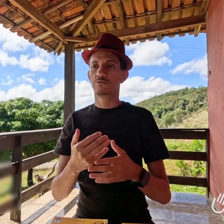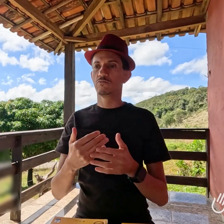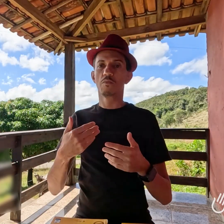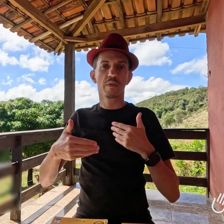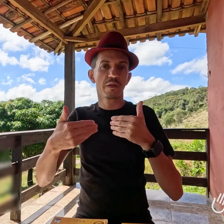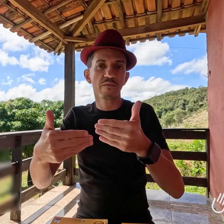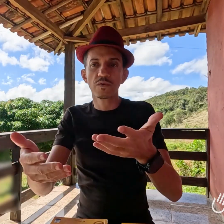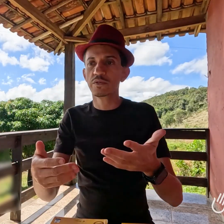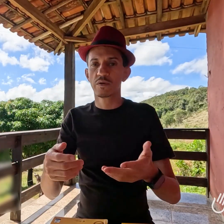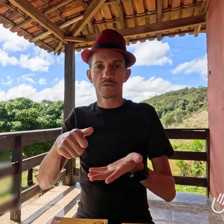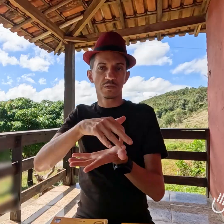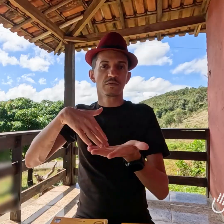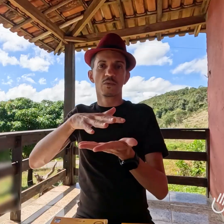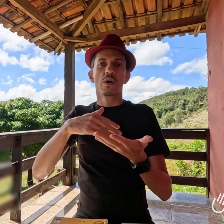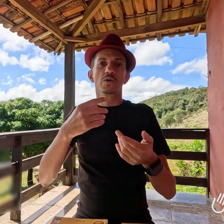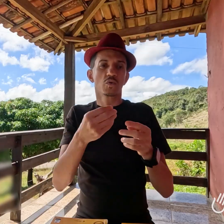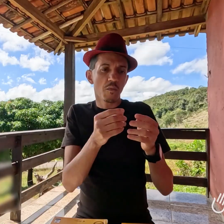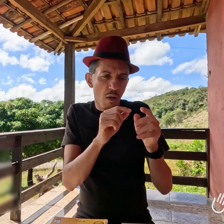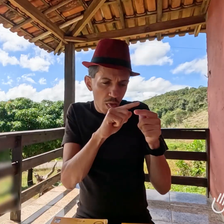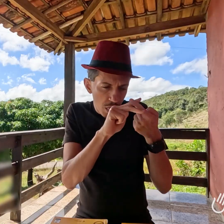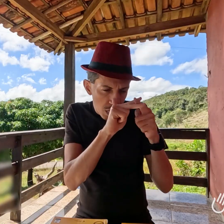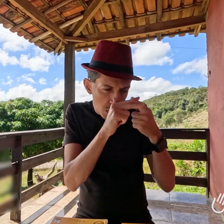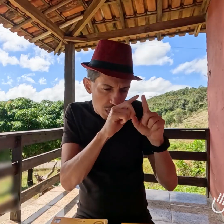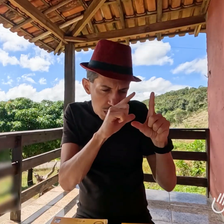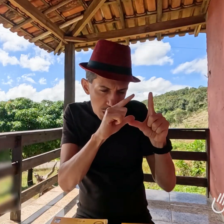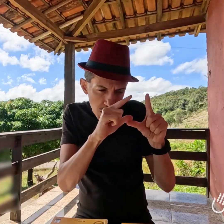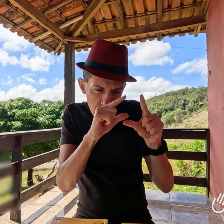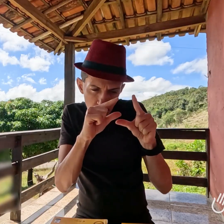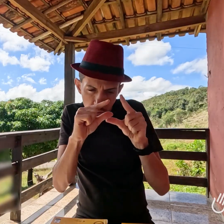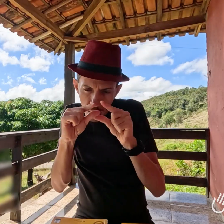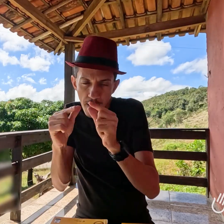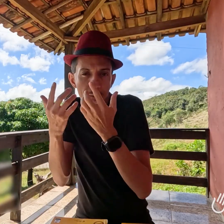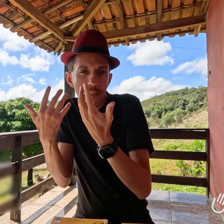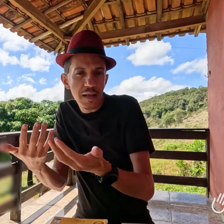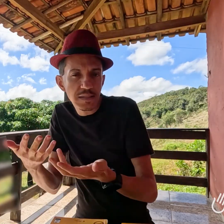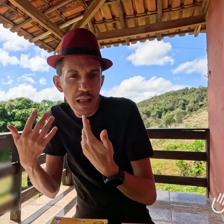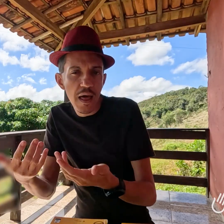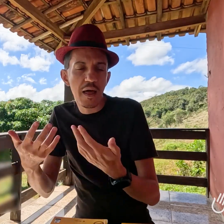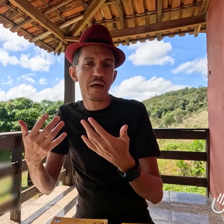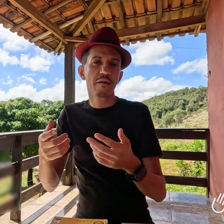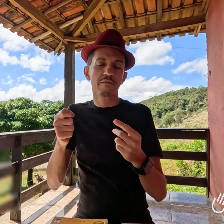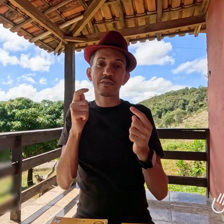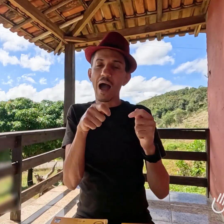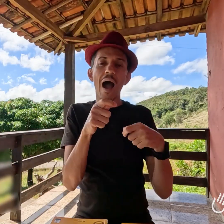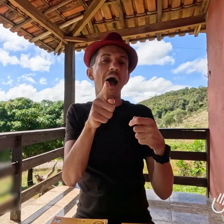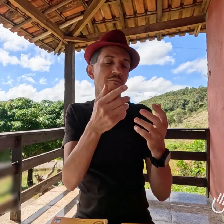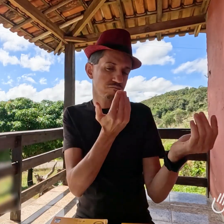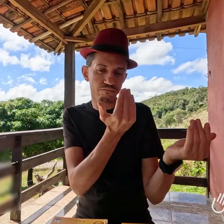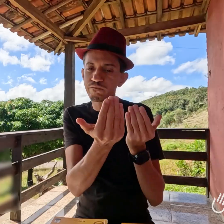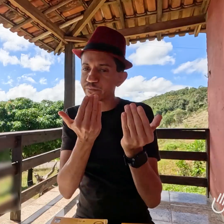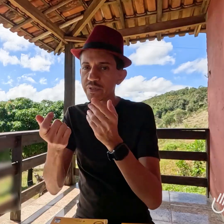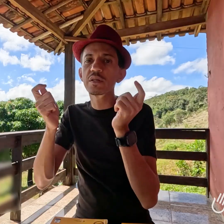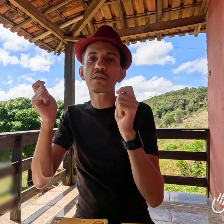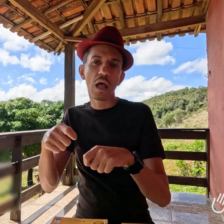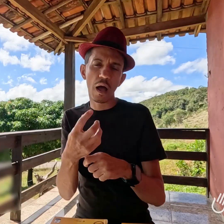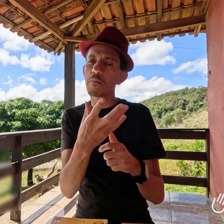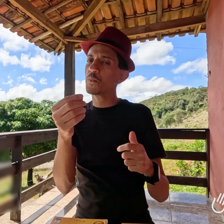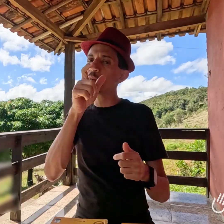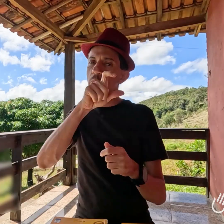2025. Toda a evolução da Libras, da Escrita de Sinais, os refinamentos que a gente foi identificando pelos próprios usuários,